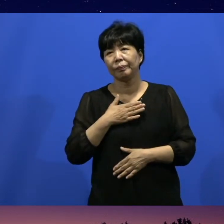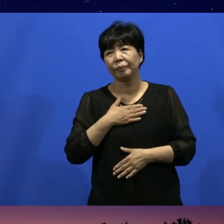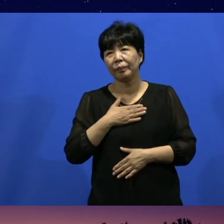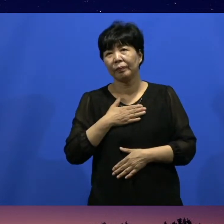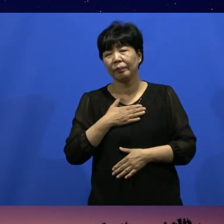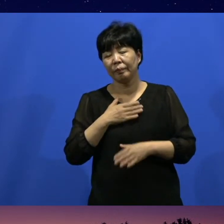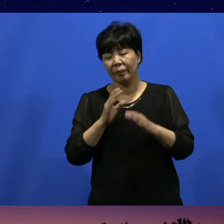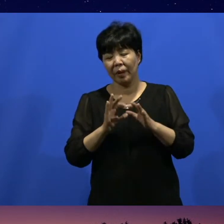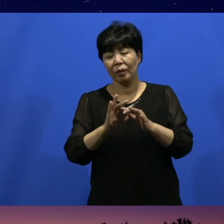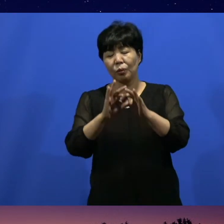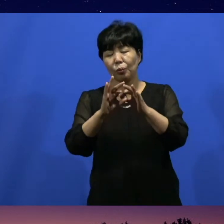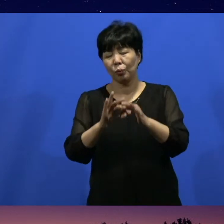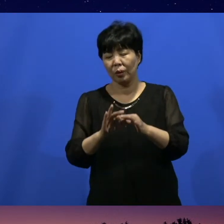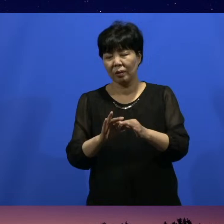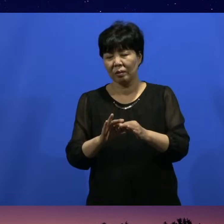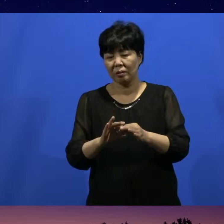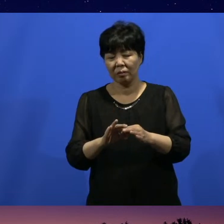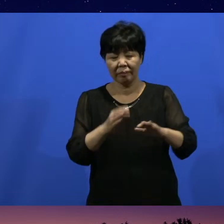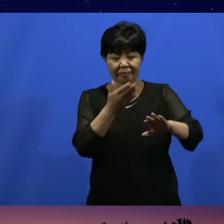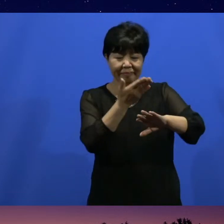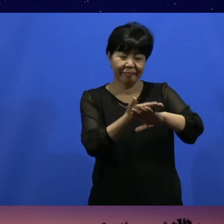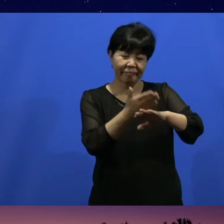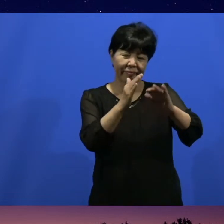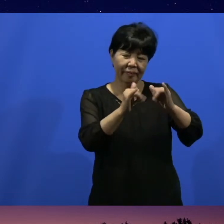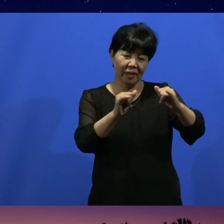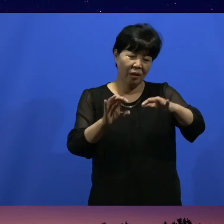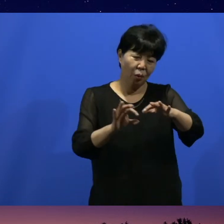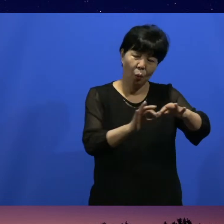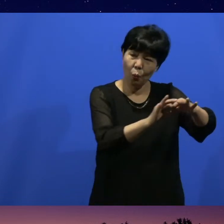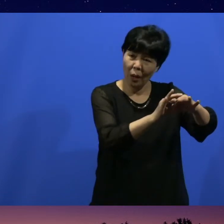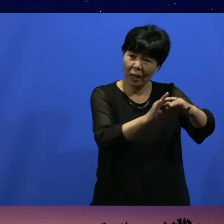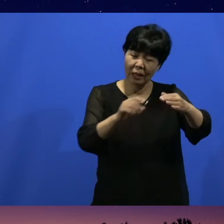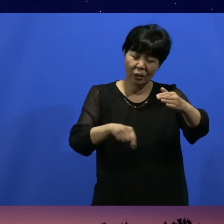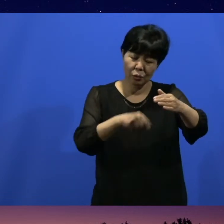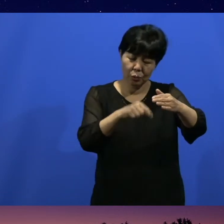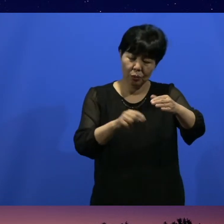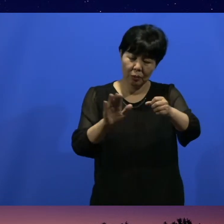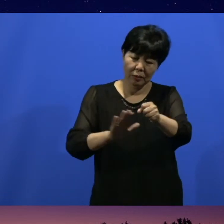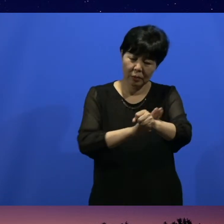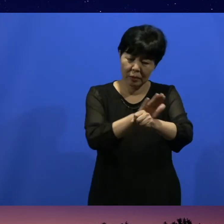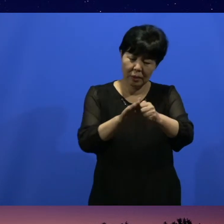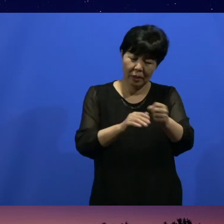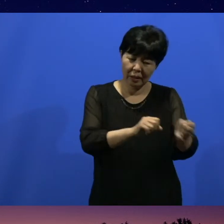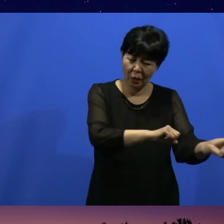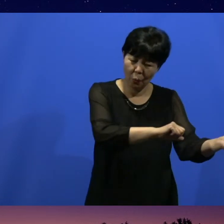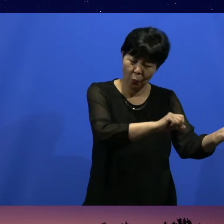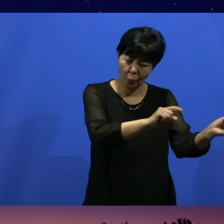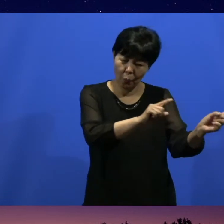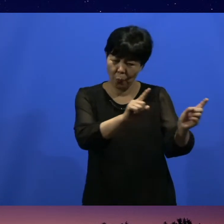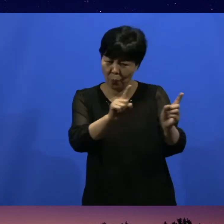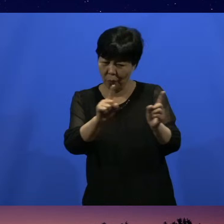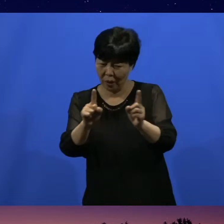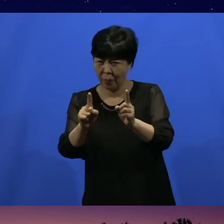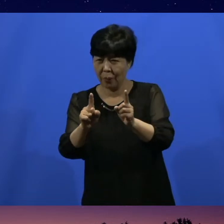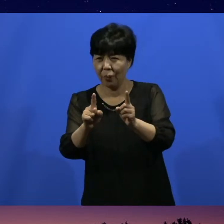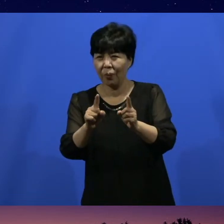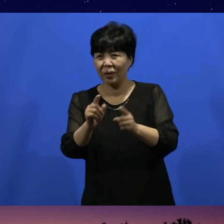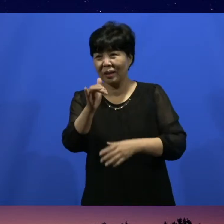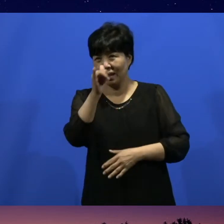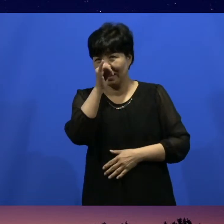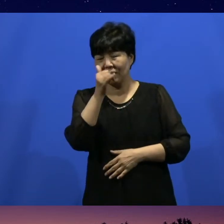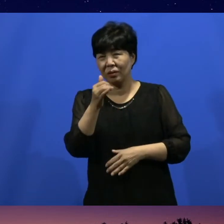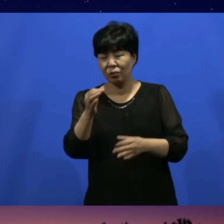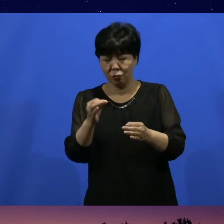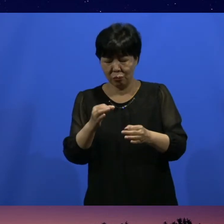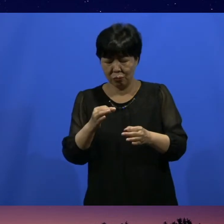통해서, 그리고 다른 사람과의 관계 속에서 그 사랑의 회복이 일어날 때 하나님의 놀라운 은혜를 우리에게